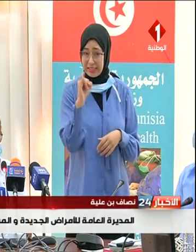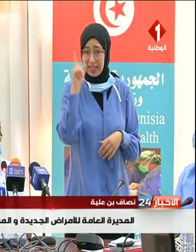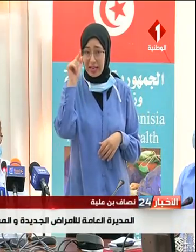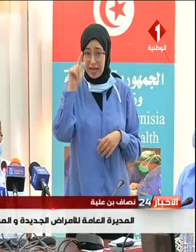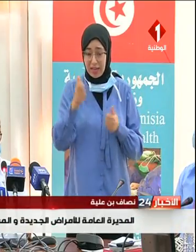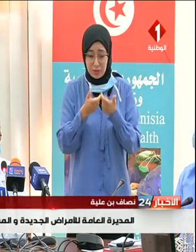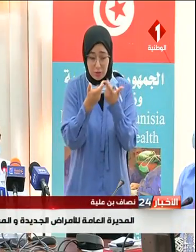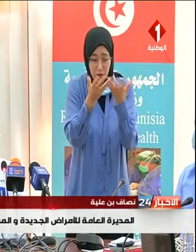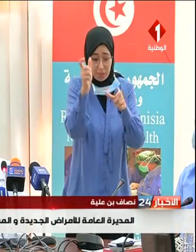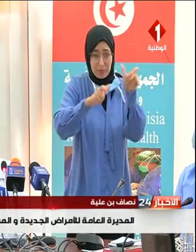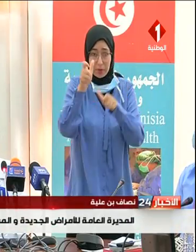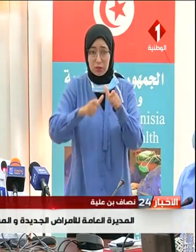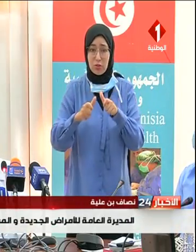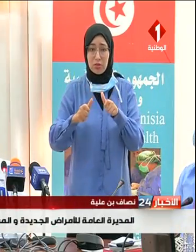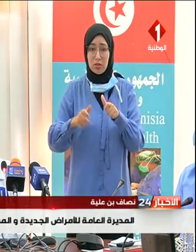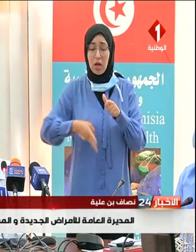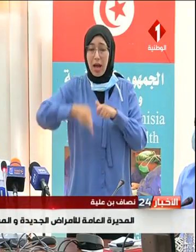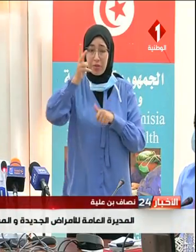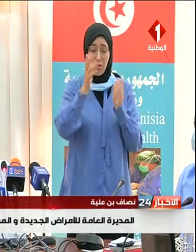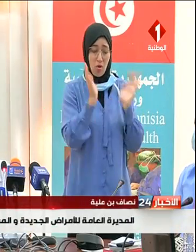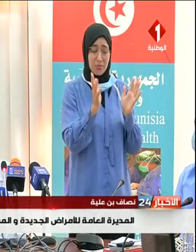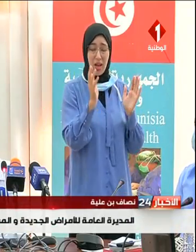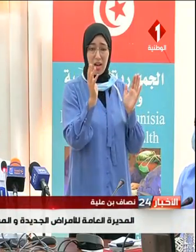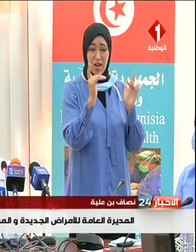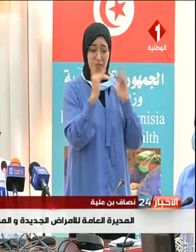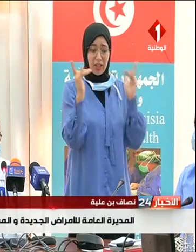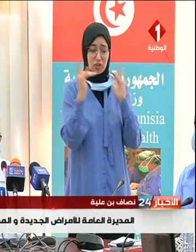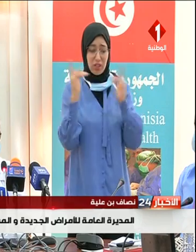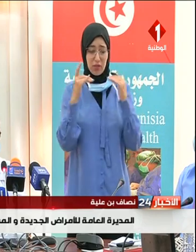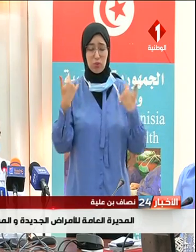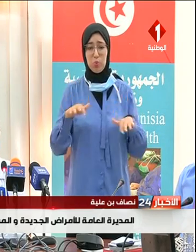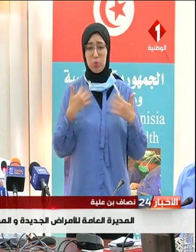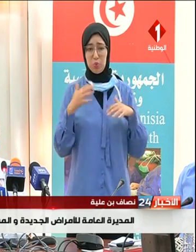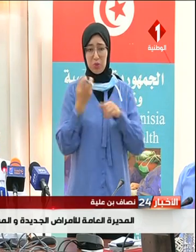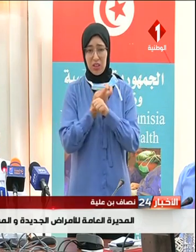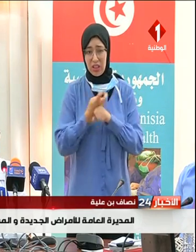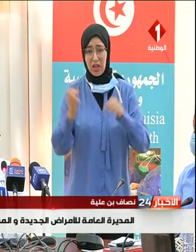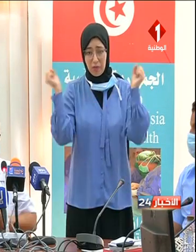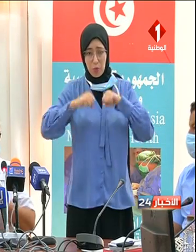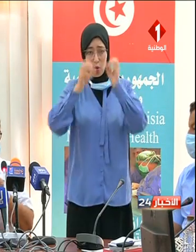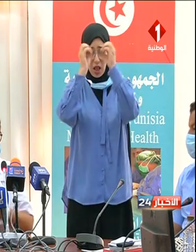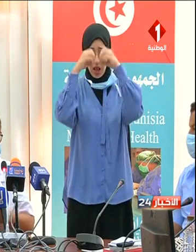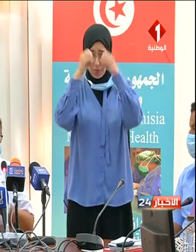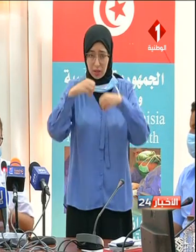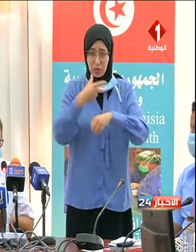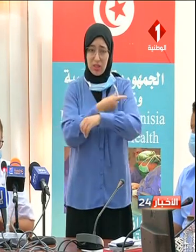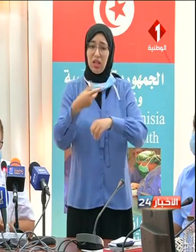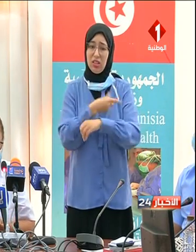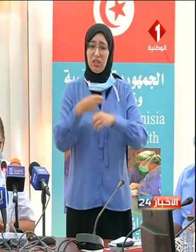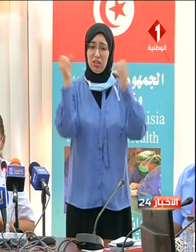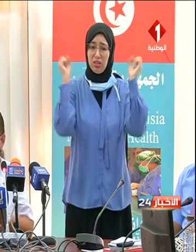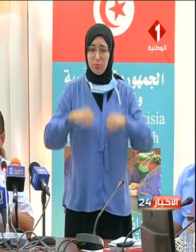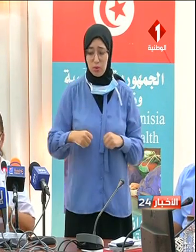عدد تحلق فوق القدره سنتكفل وبينهم وحتى يفوق القدره امتا يقوموا بالتحاليل